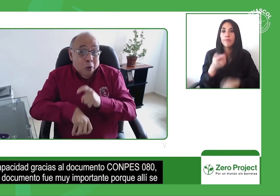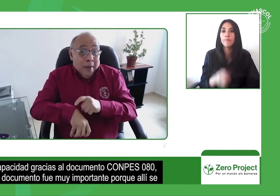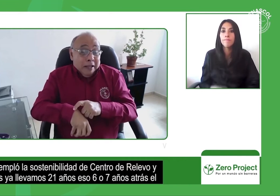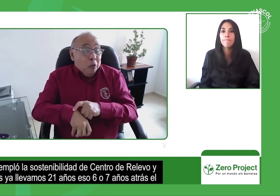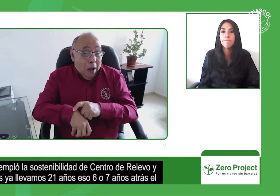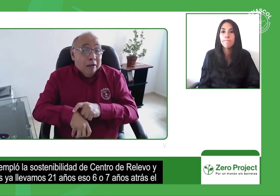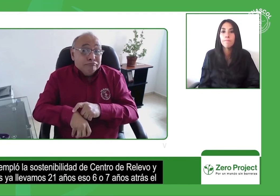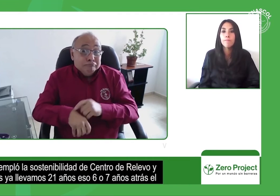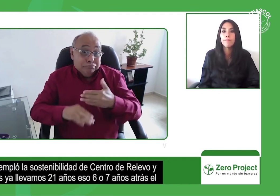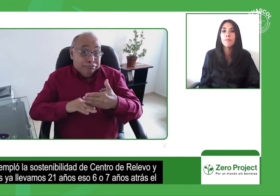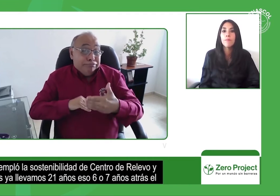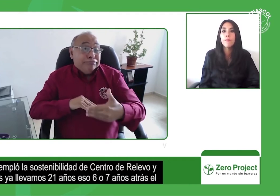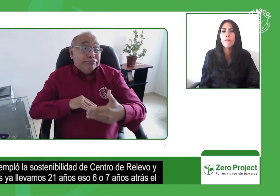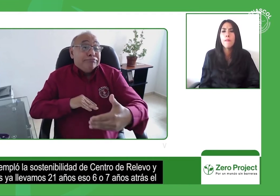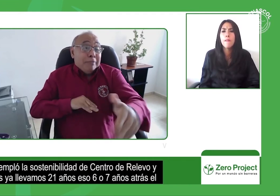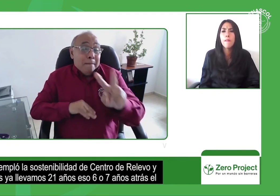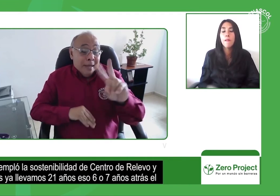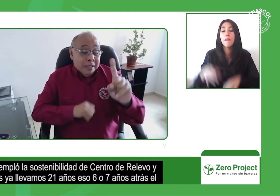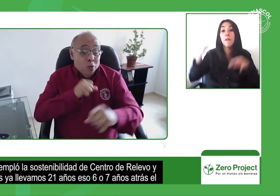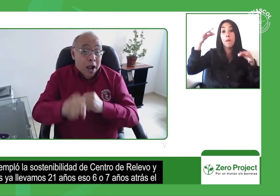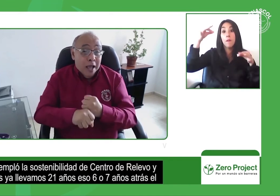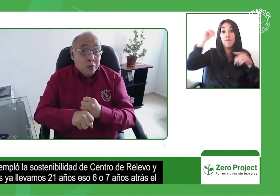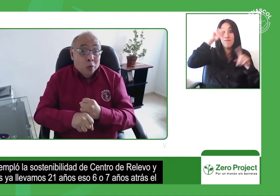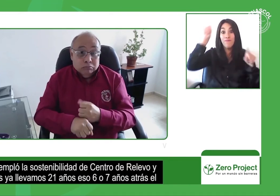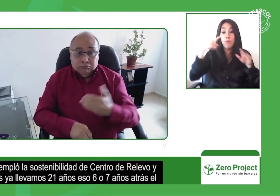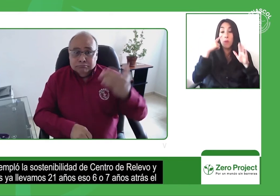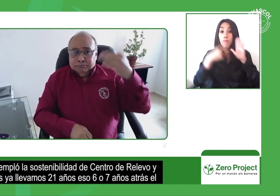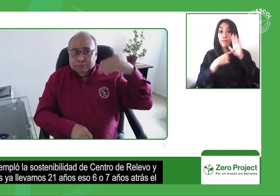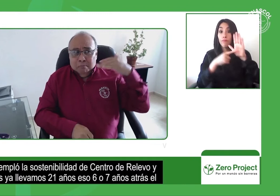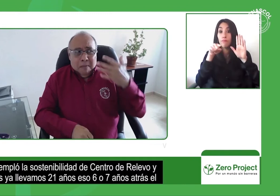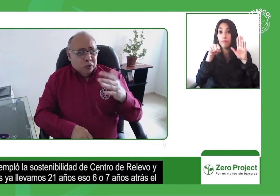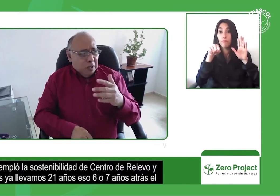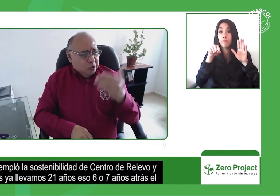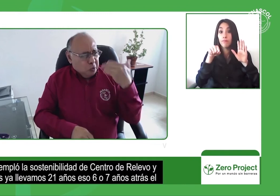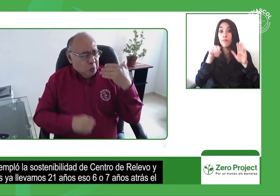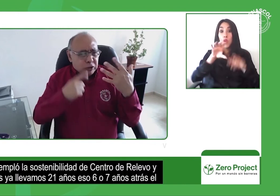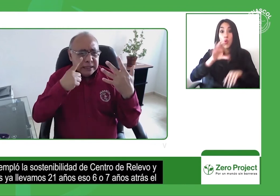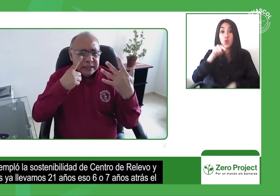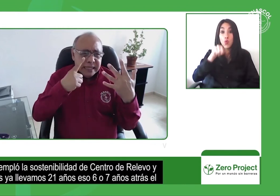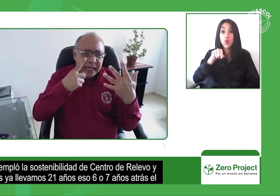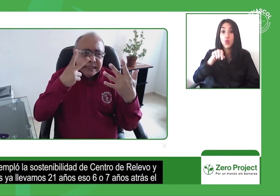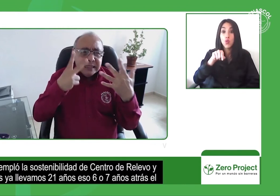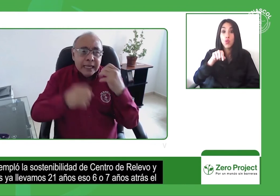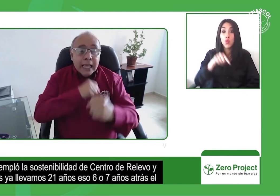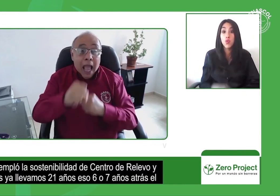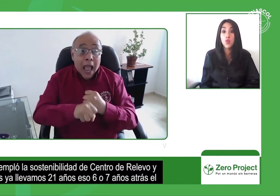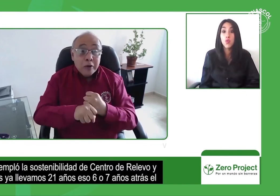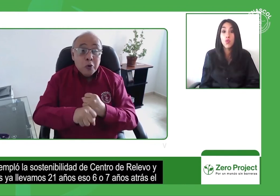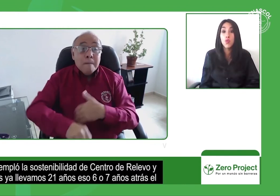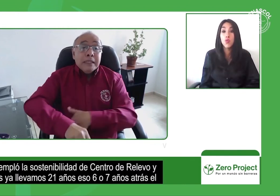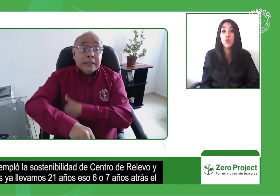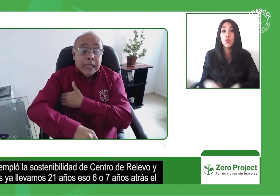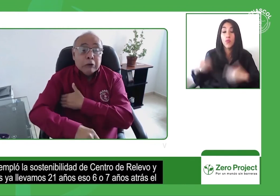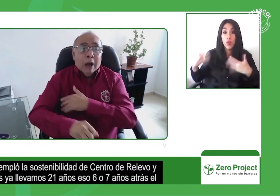porque allí se contempló la sostenibilidad del Centro de Relevo, y, pues, ya llevamos 21 años. Eso,